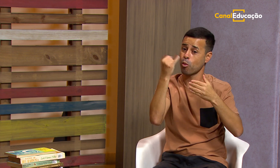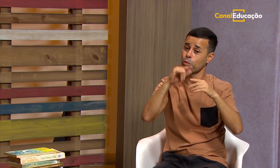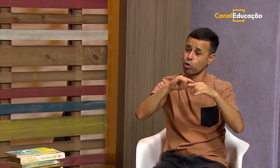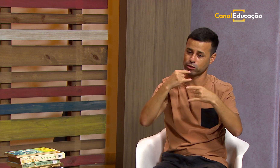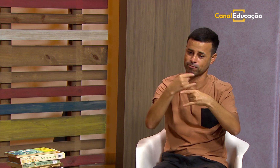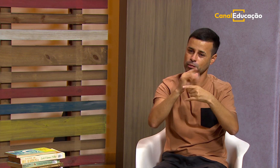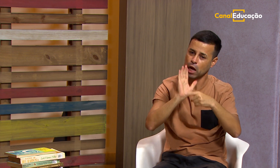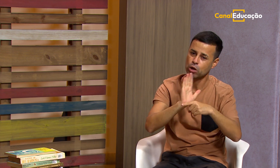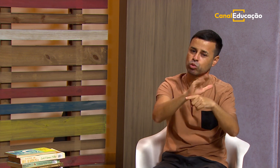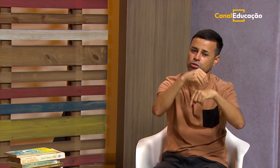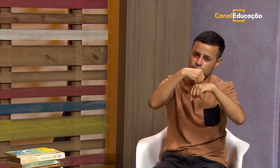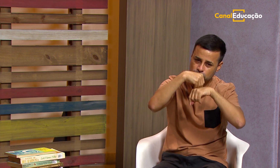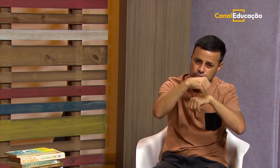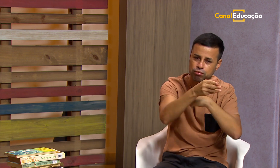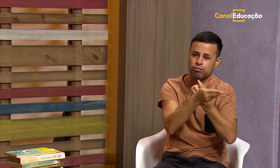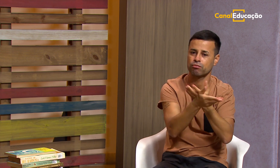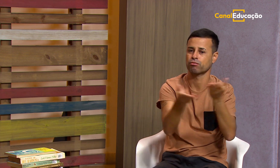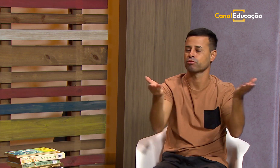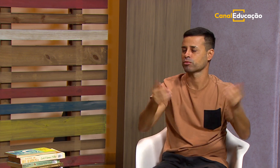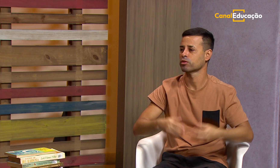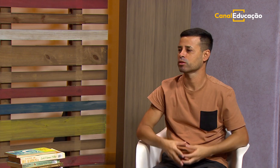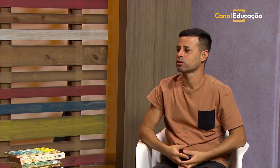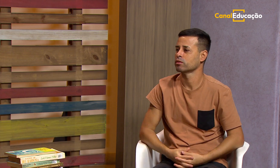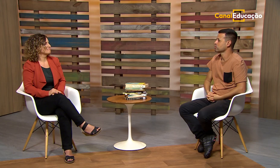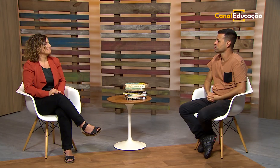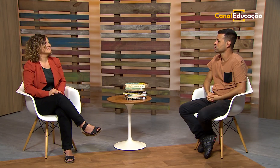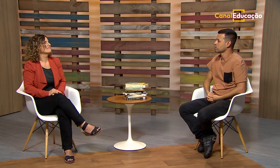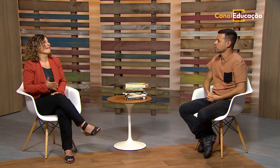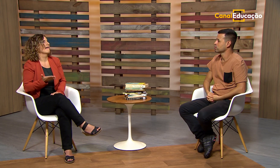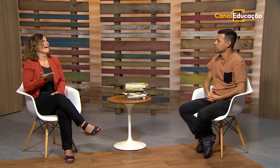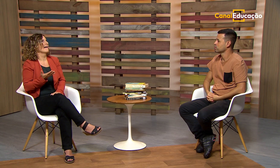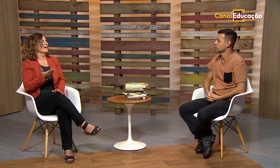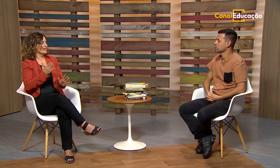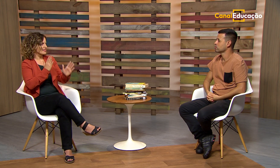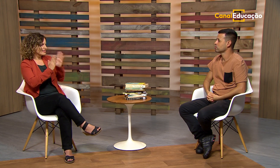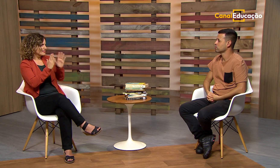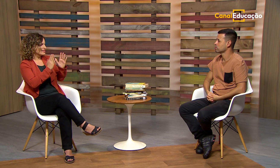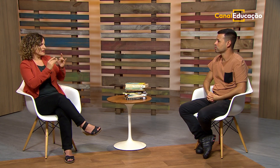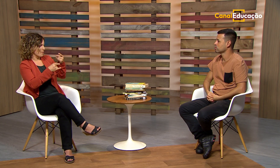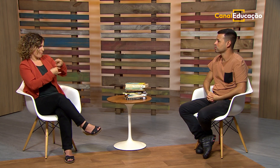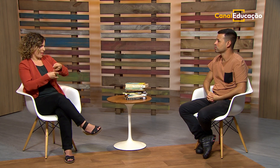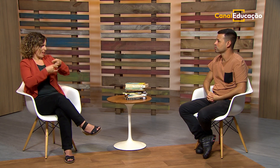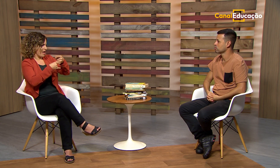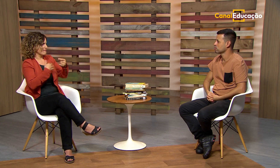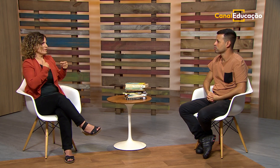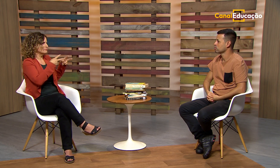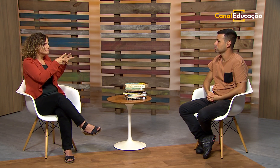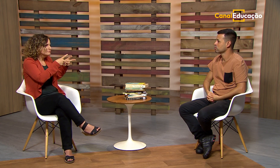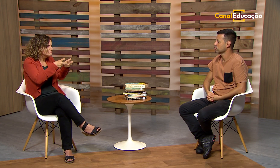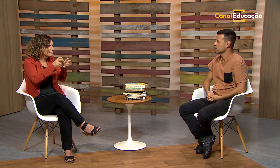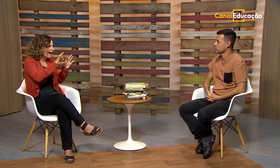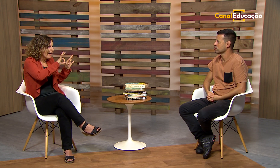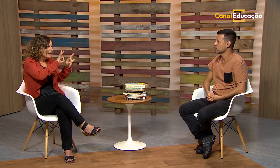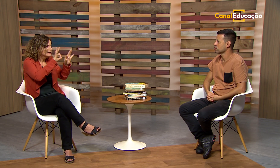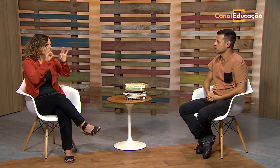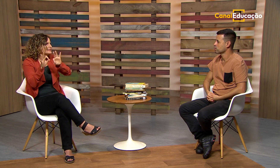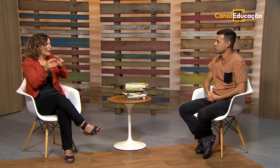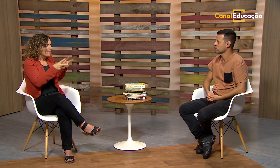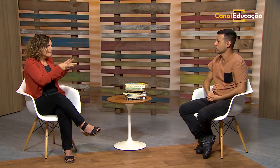e não nos deixarmos levar pelo medo. Eu assistia às suas lives e via que,